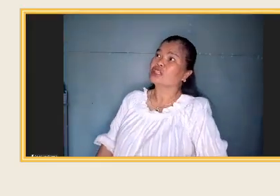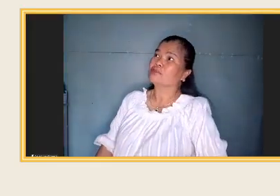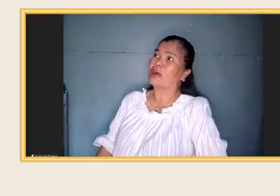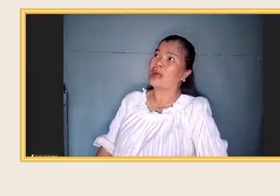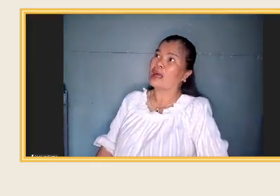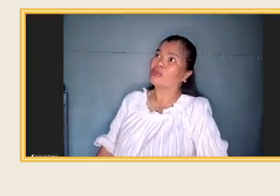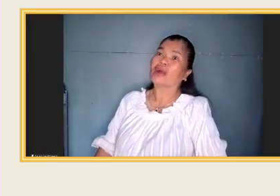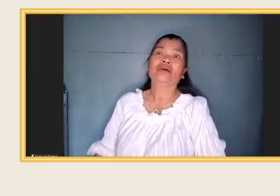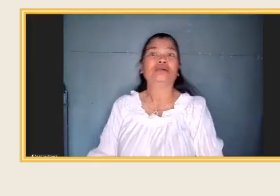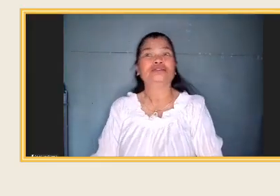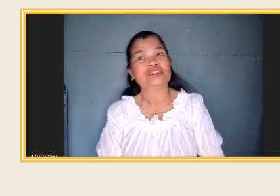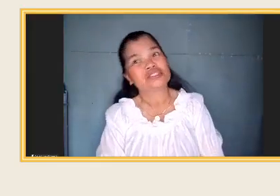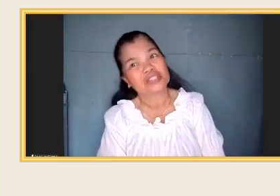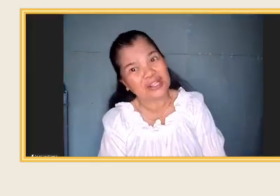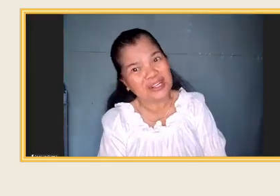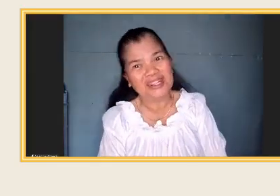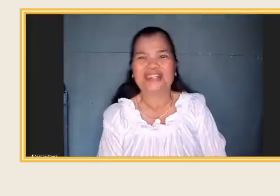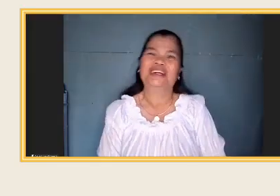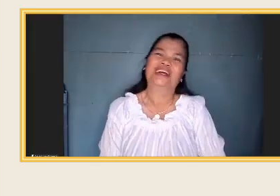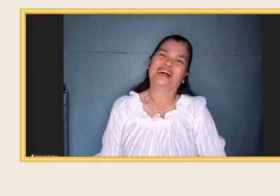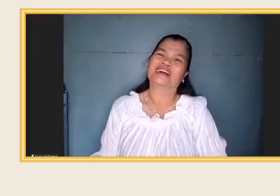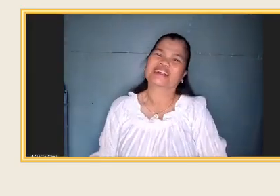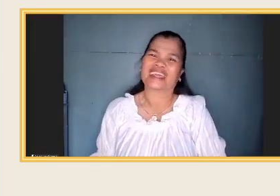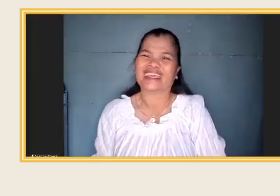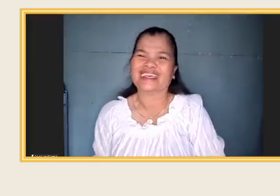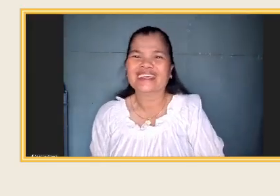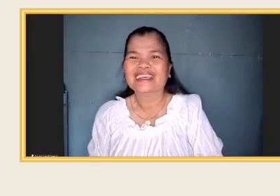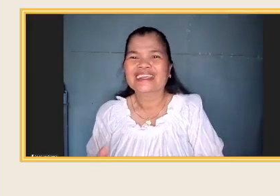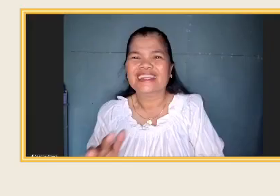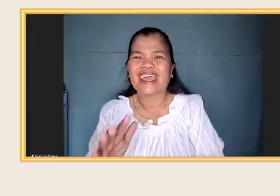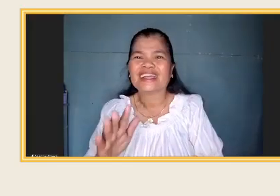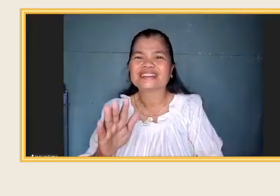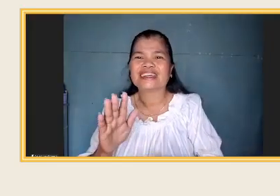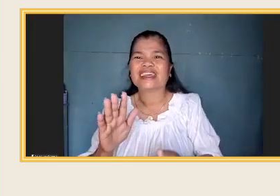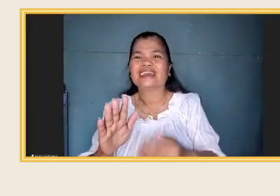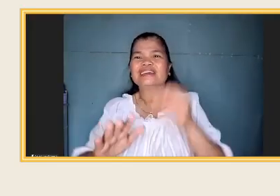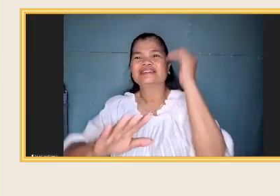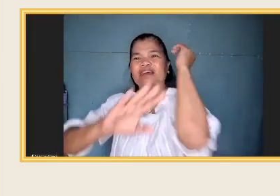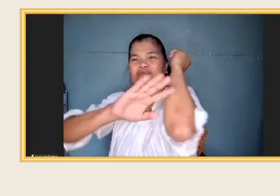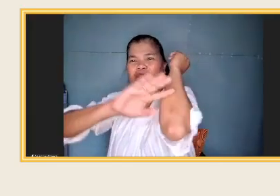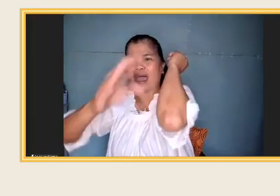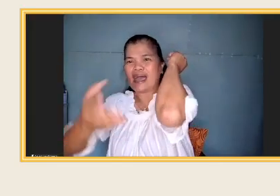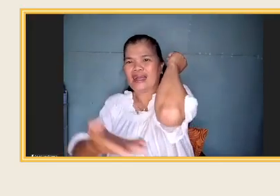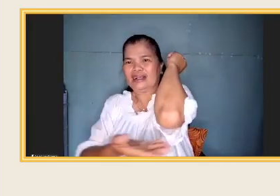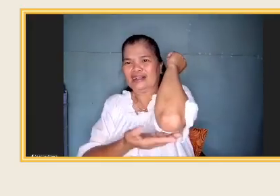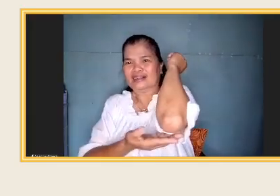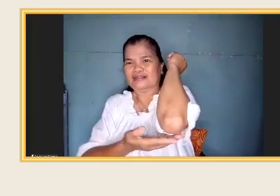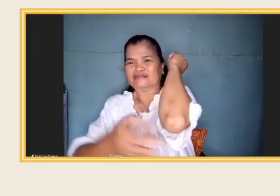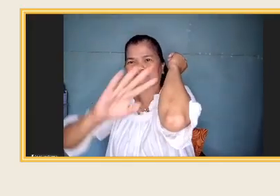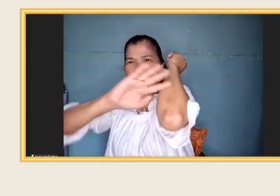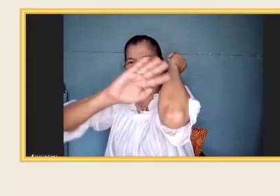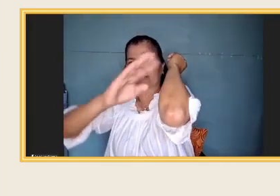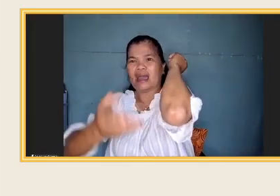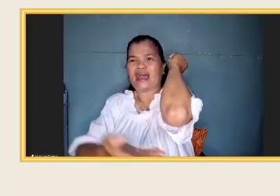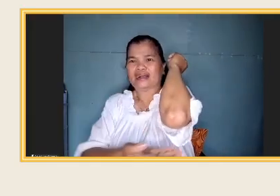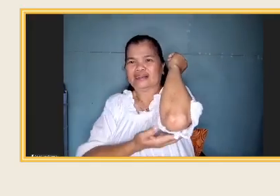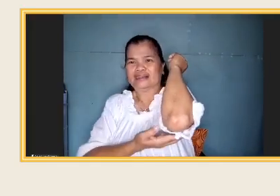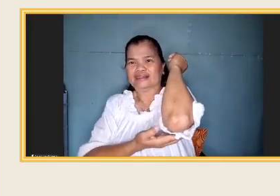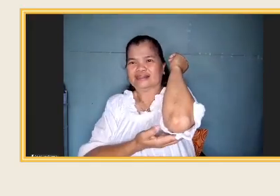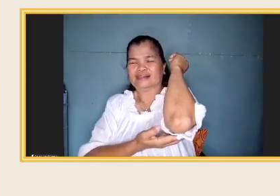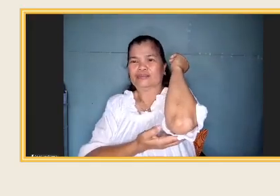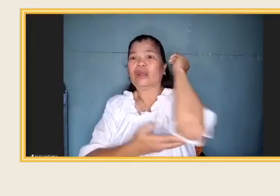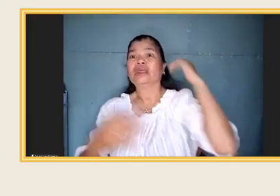whole sheet, ma'am. 1 whole sheet, sir. Okay. Next is bag.